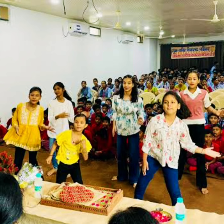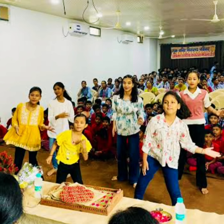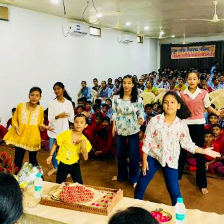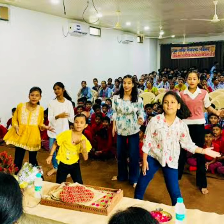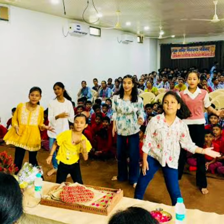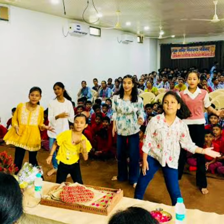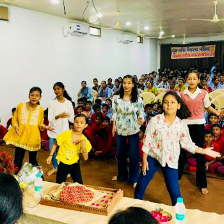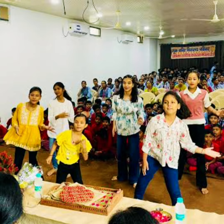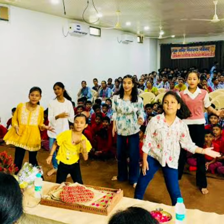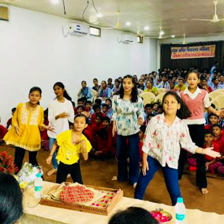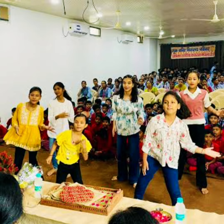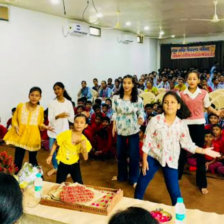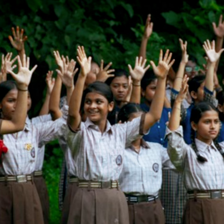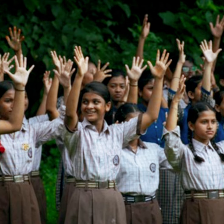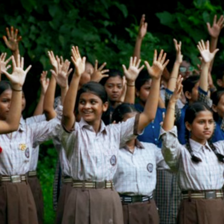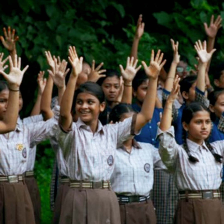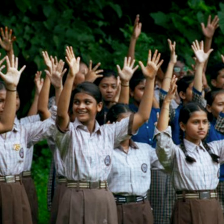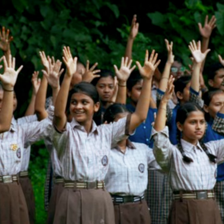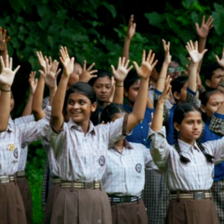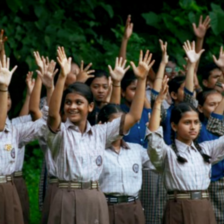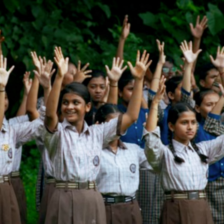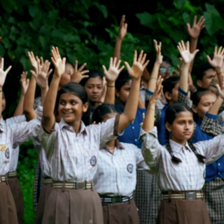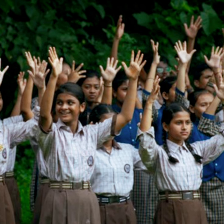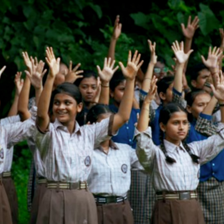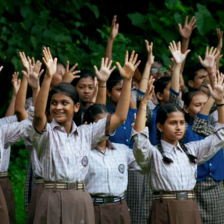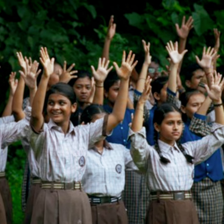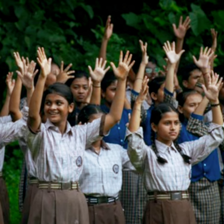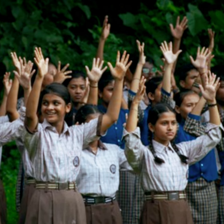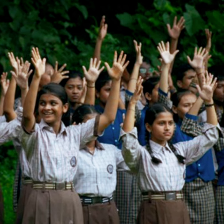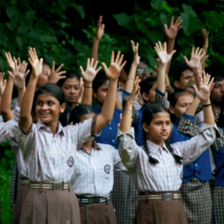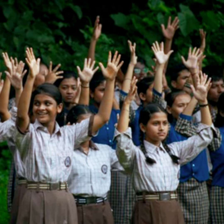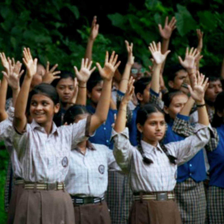তেওঁলোক পিছপৰা নহয়। শিক্ষা দীক্ষাৰ ফালৰ পৰাও আমাৰ দৰে তেওঁলোক আগবঢ়া।